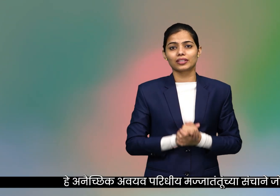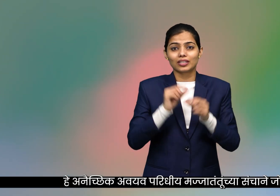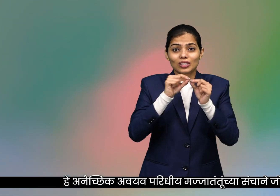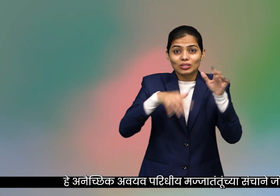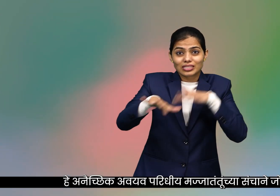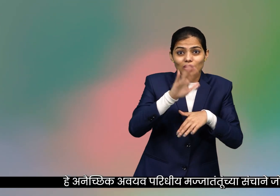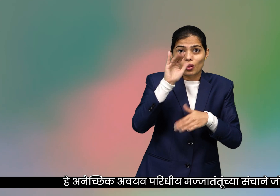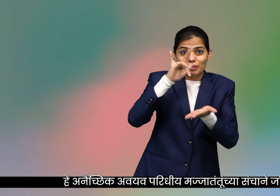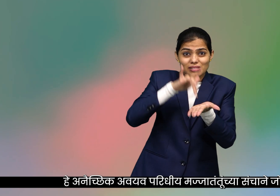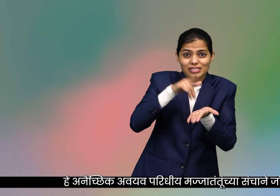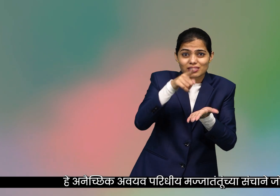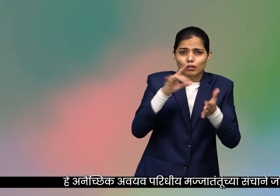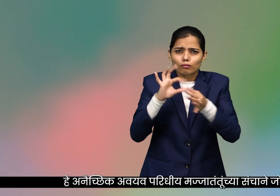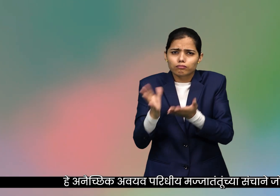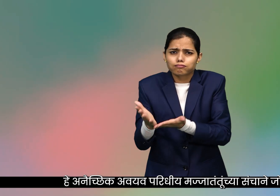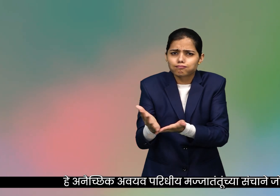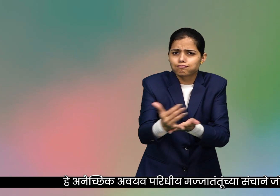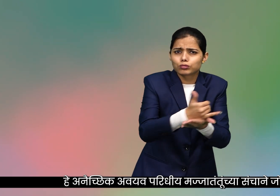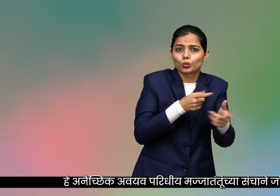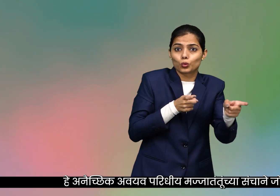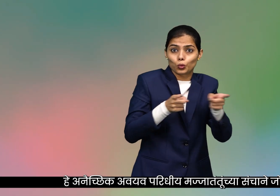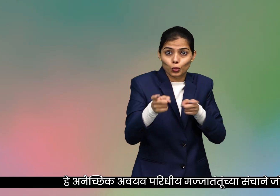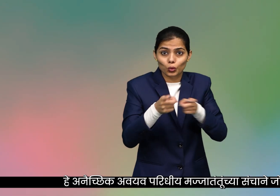हे अनैच्छिक अवयव परिधय मज्जातंतूंच्या संचाने जोडलेले